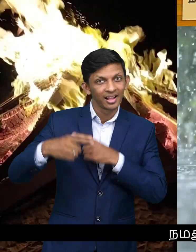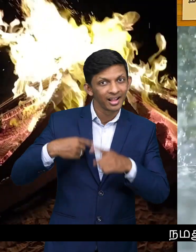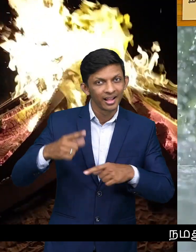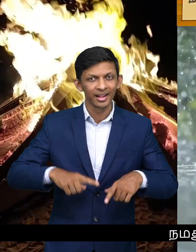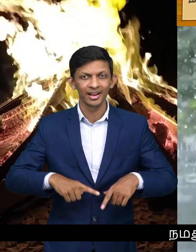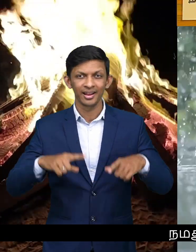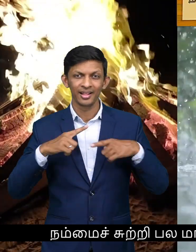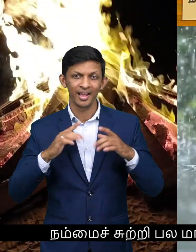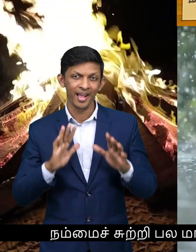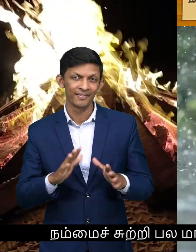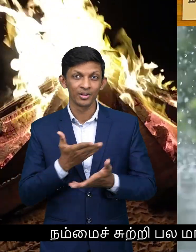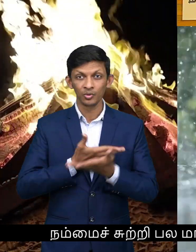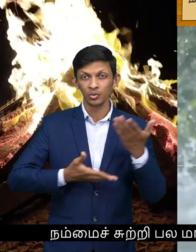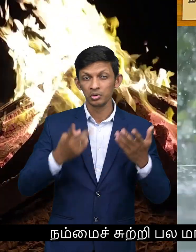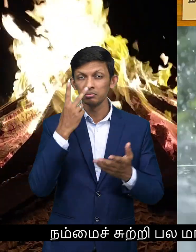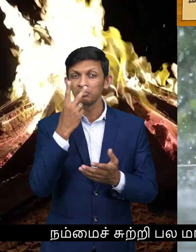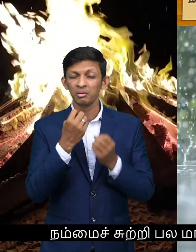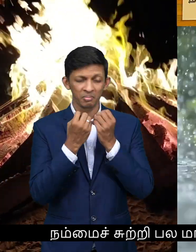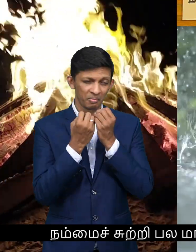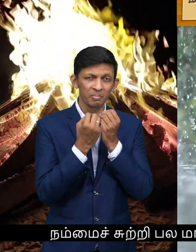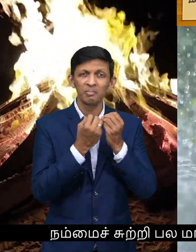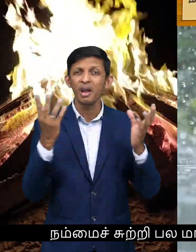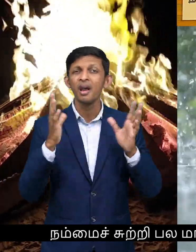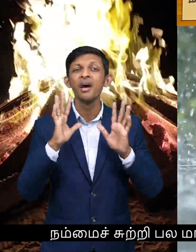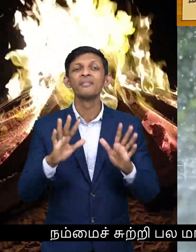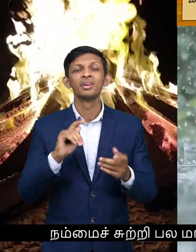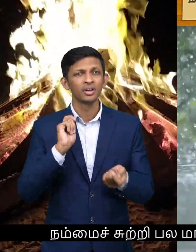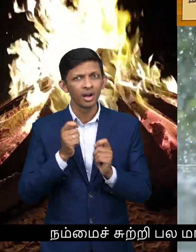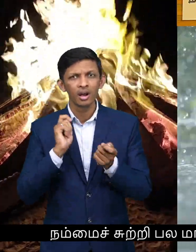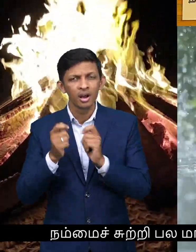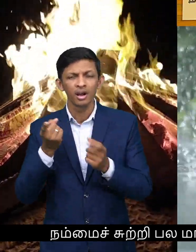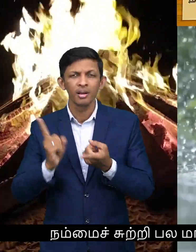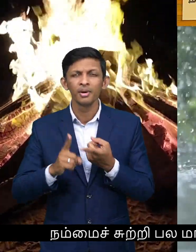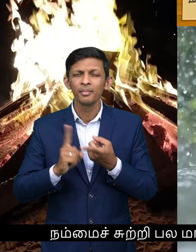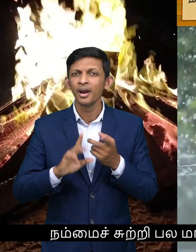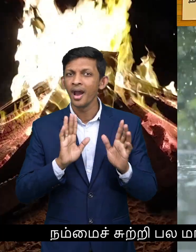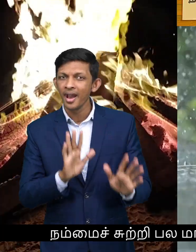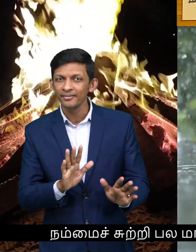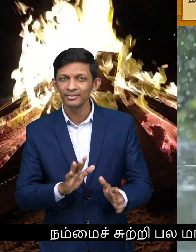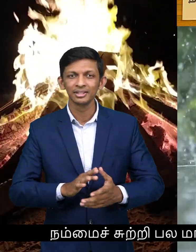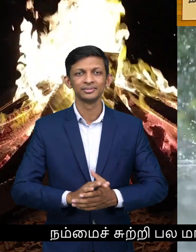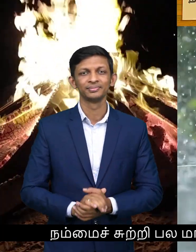நமது அன்றாட வாழ்வில் நம்மை சுற்றி பல மாற்றங்கள் நிகழ்ந்தவை காண்கிறோம்.